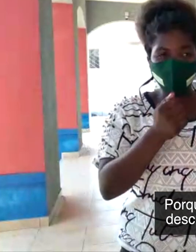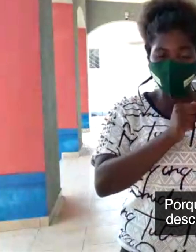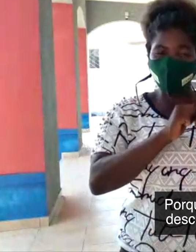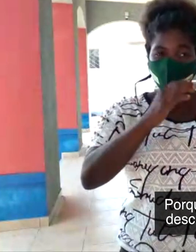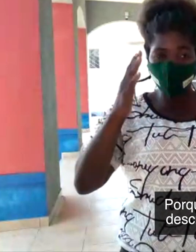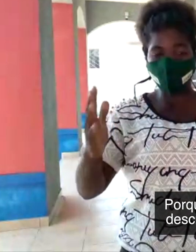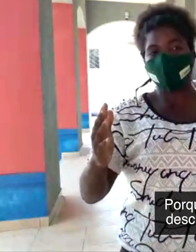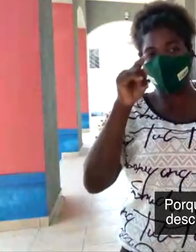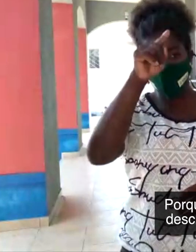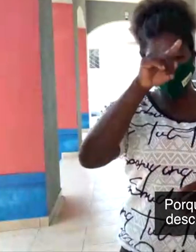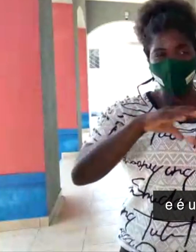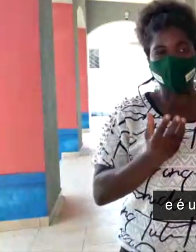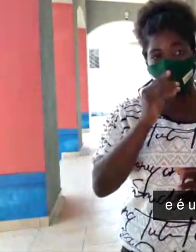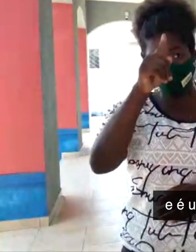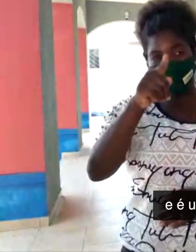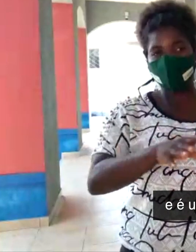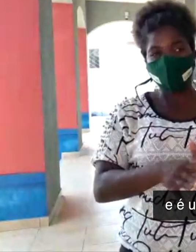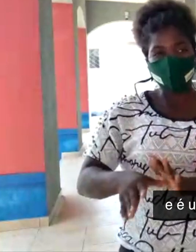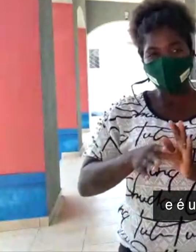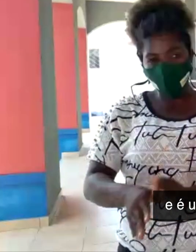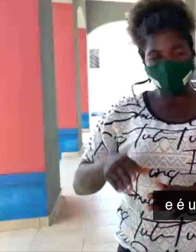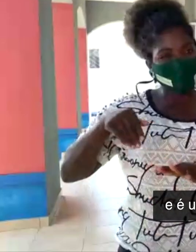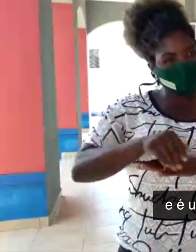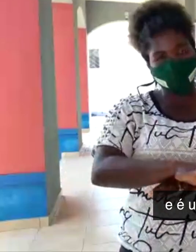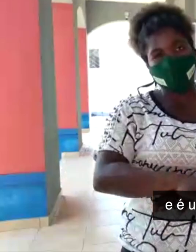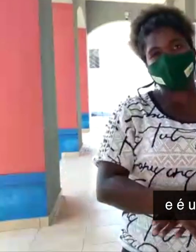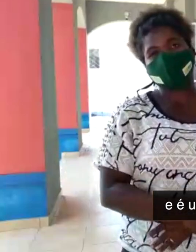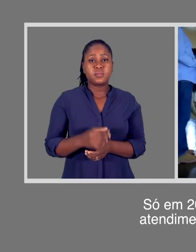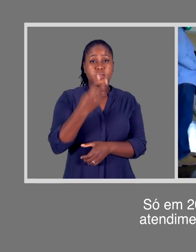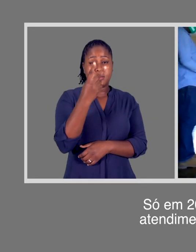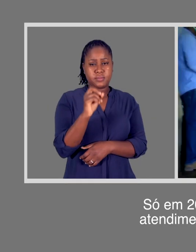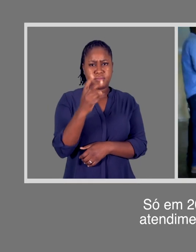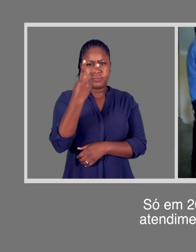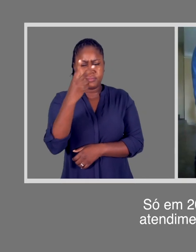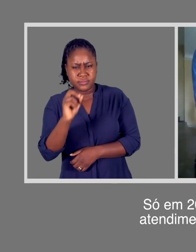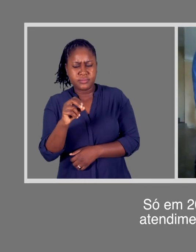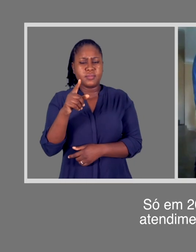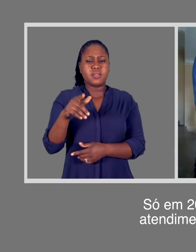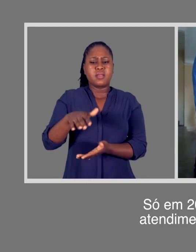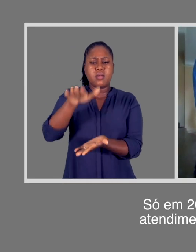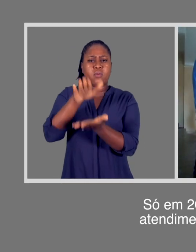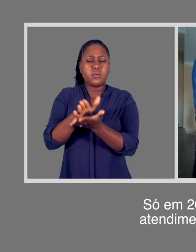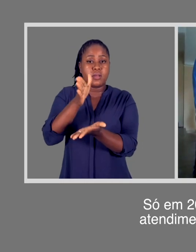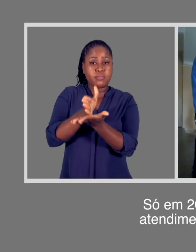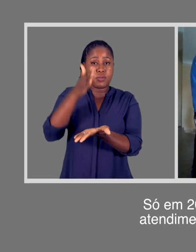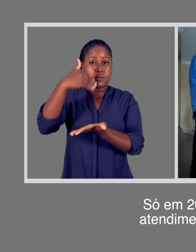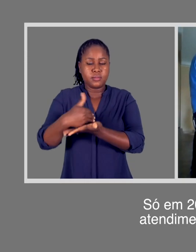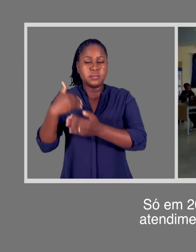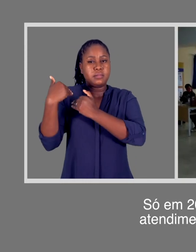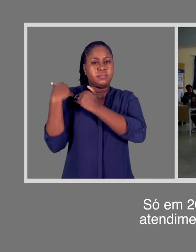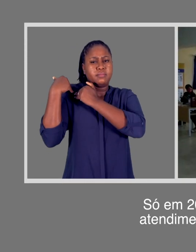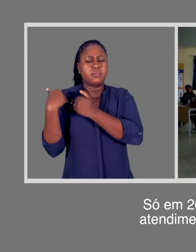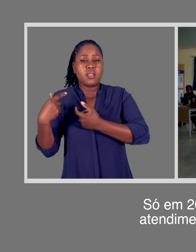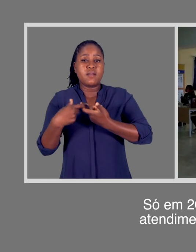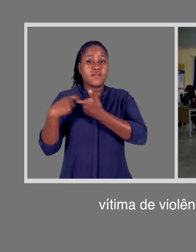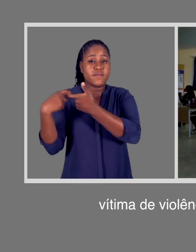discriminação continua e é um problema grande. Só em 2020, o Departamento de Atendimento